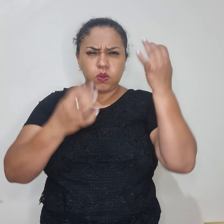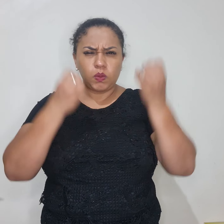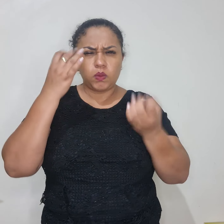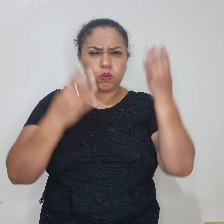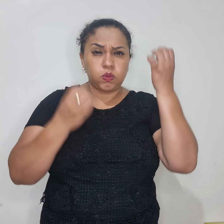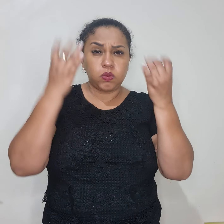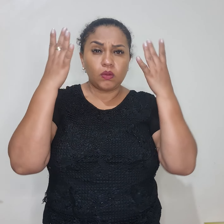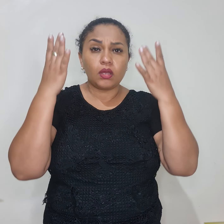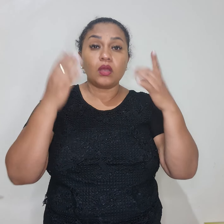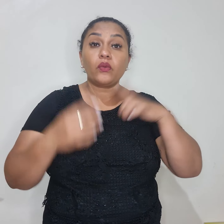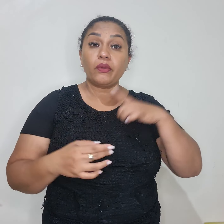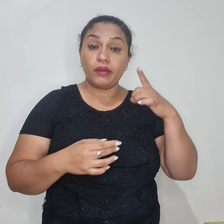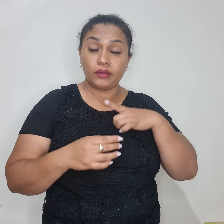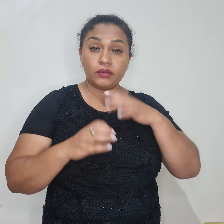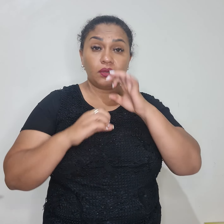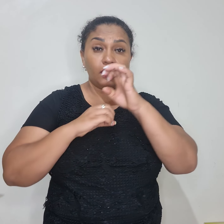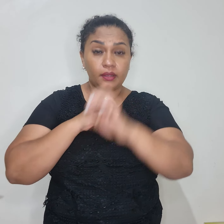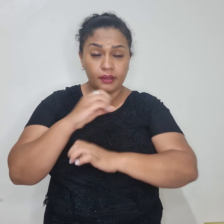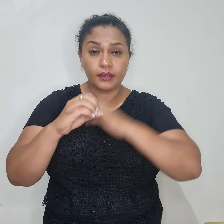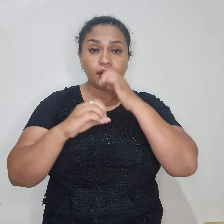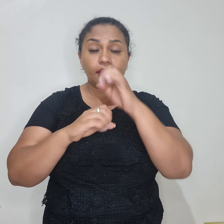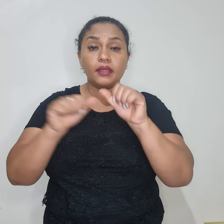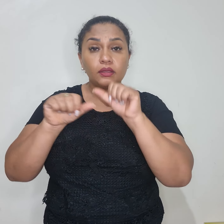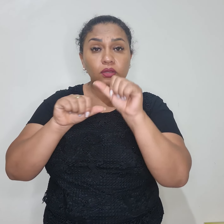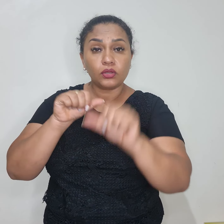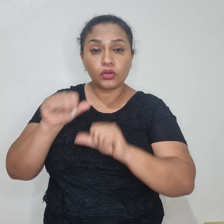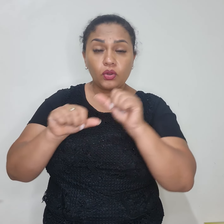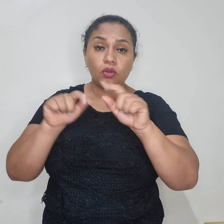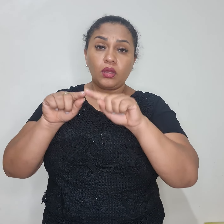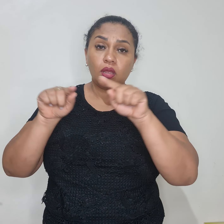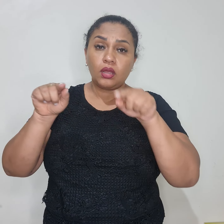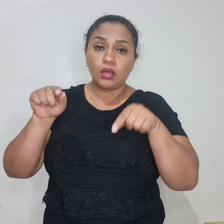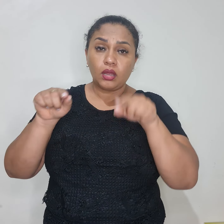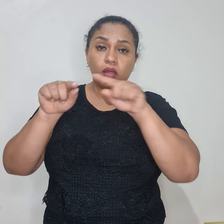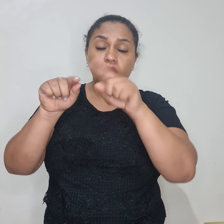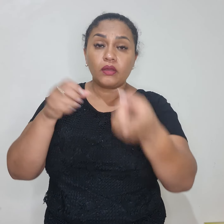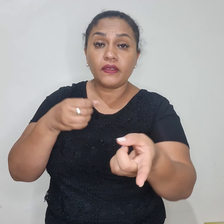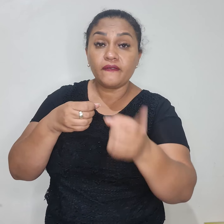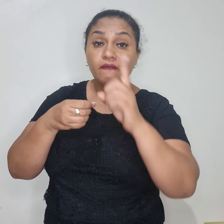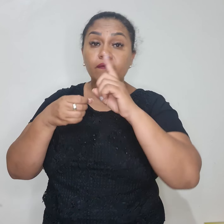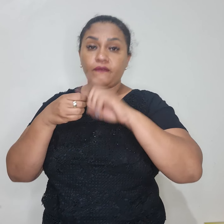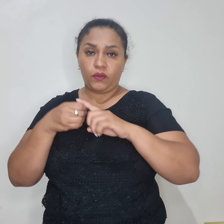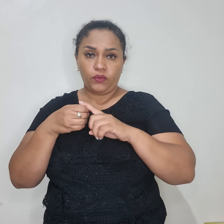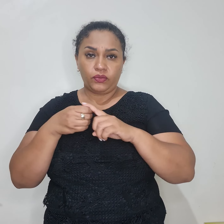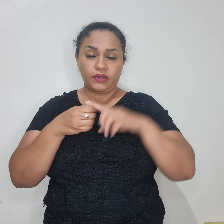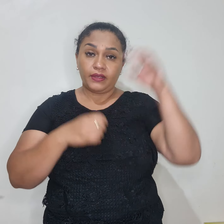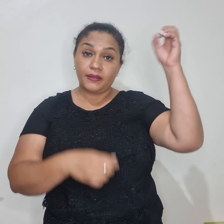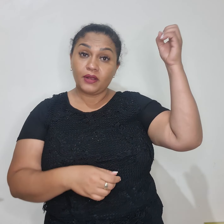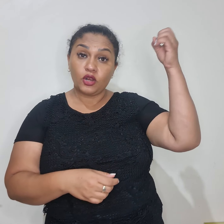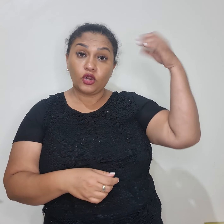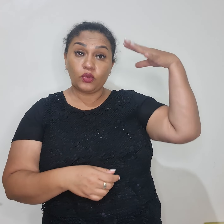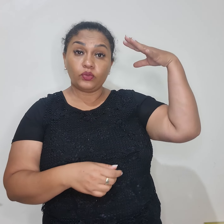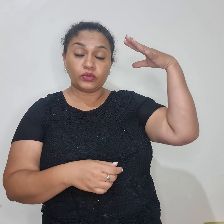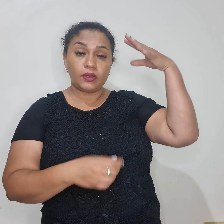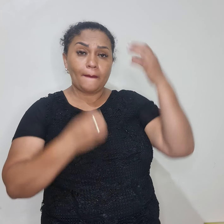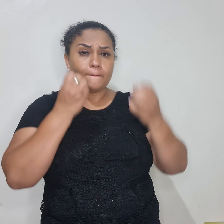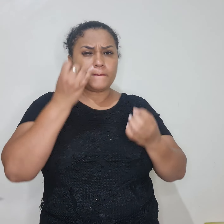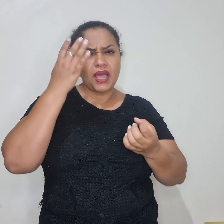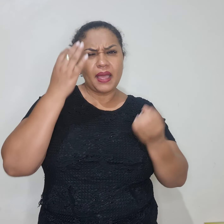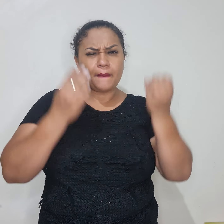esse elétron passa para a camada de cima e quando retorna, ele emite luz. Muitas vezes, luzes coloridas. Então, aqui